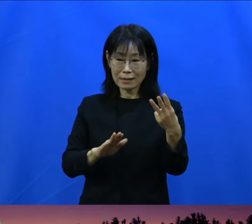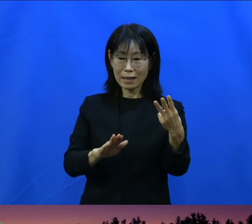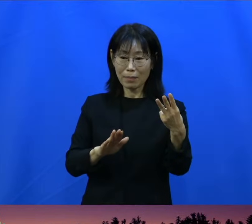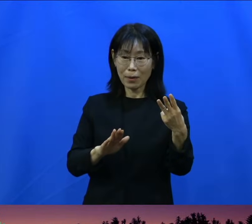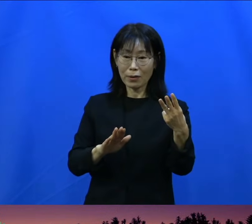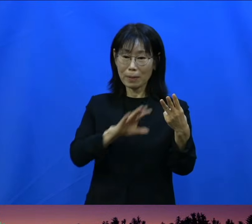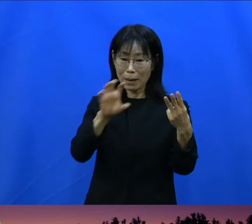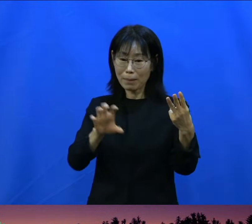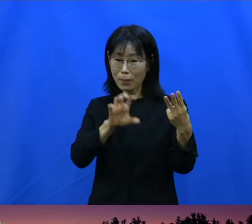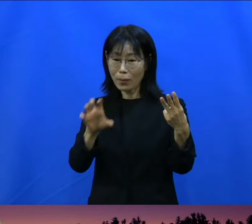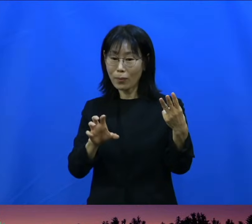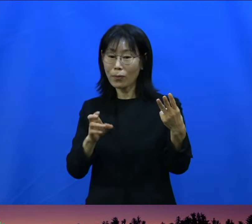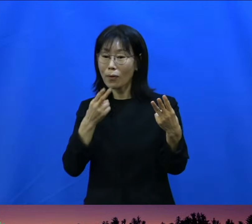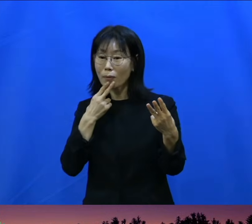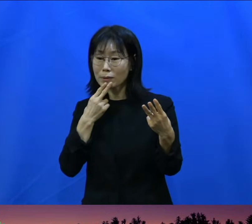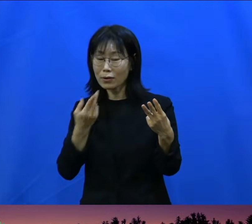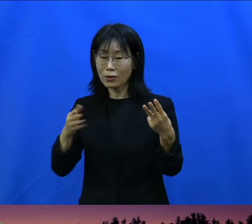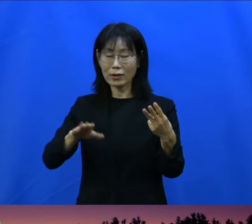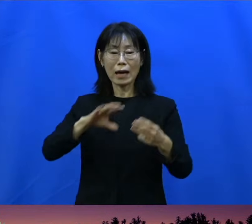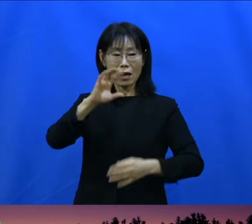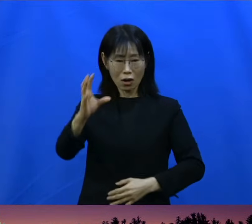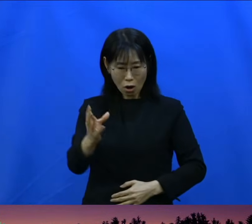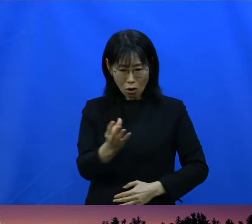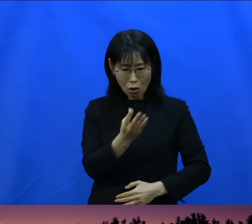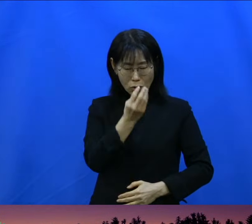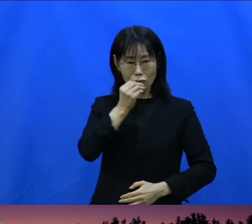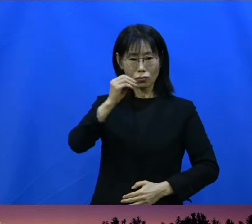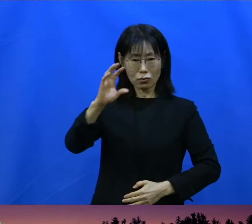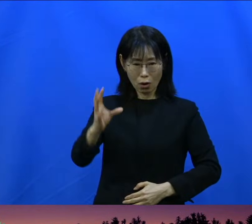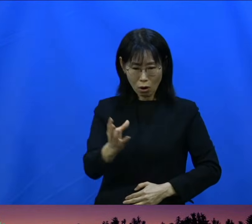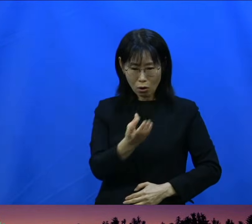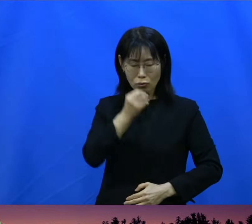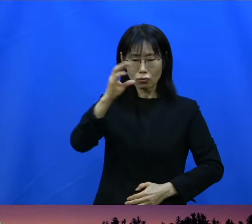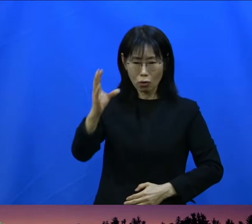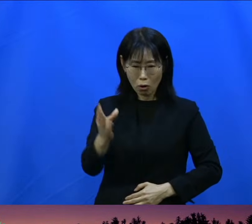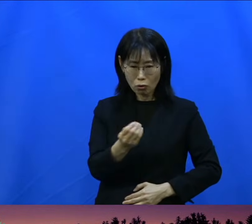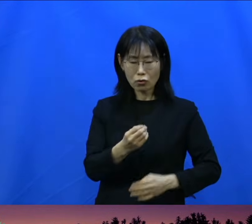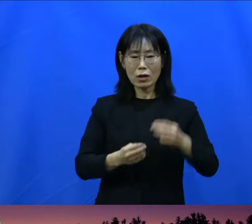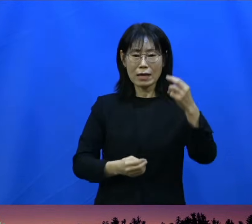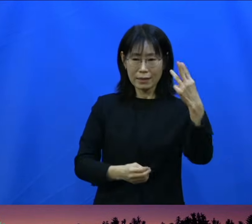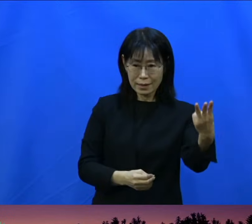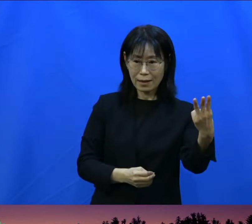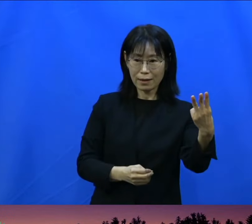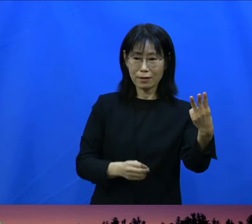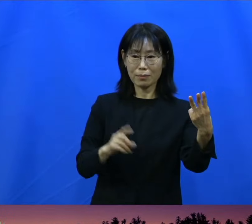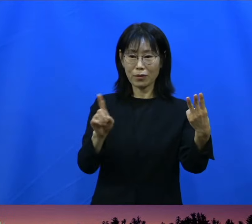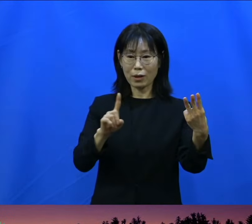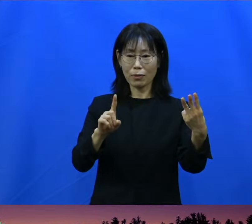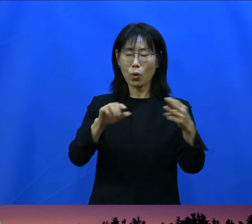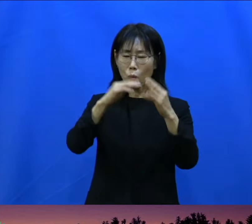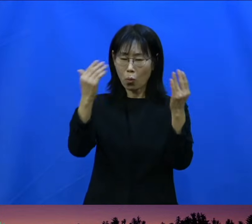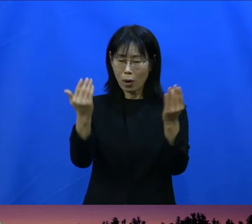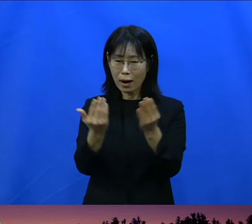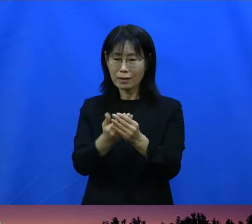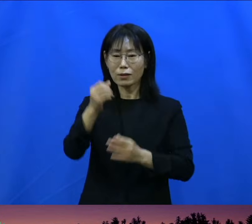그래 세 번 하는 거예요. 이 세 번은 완전 곱하기 완전 곱하기 완전.